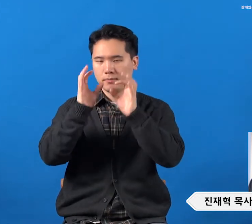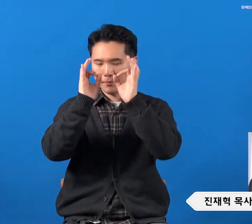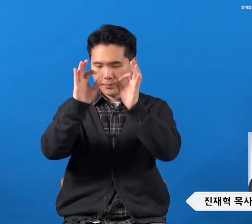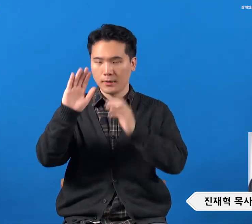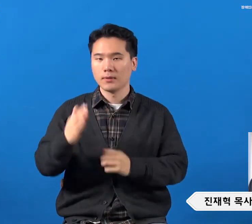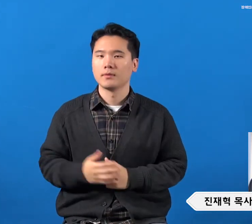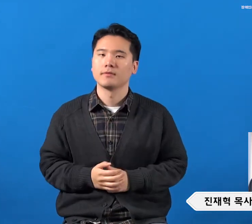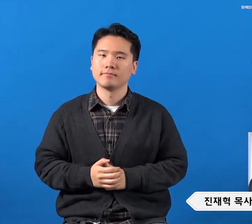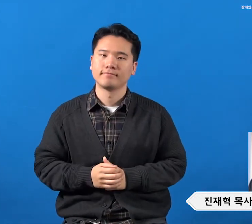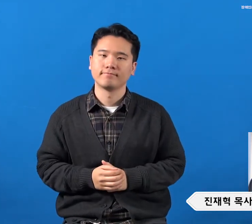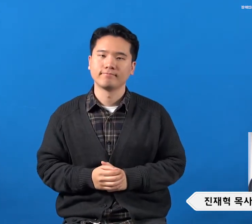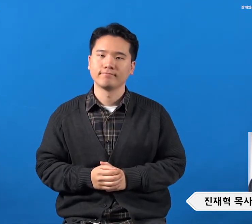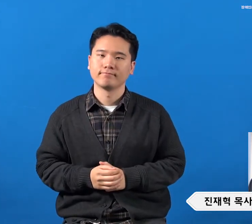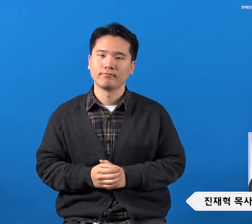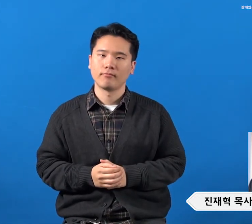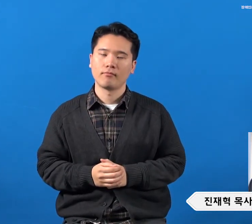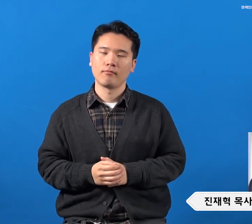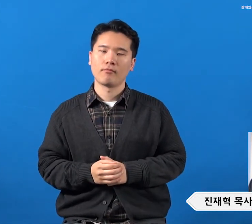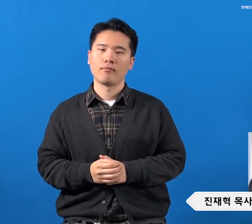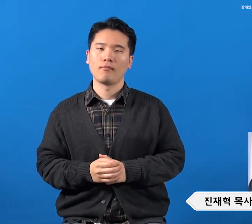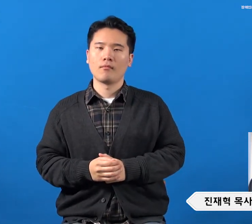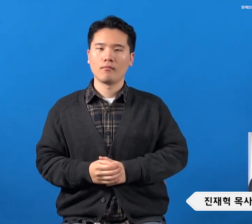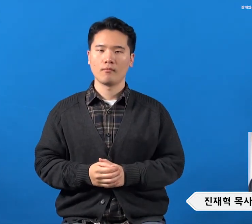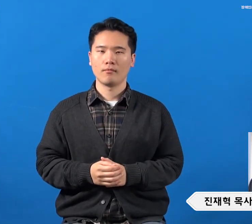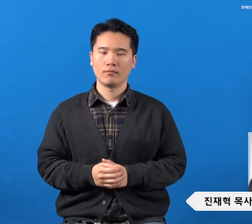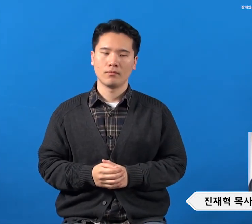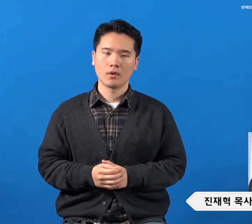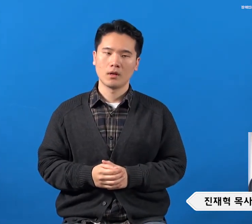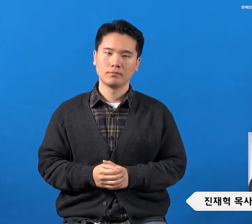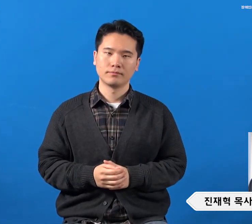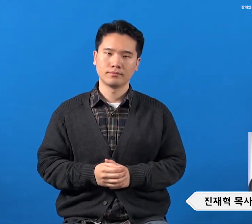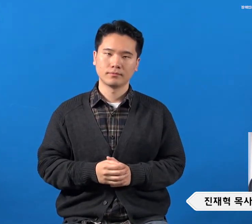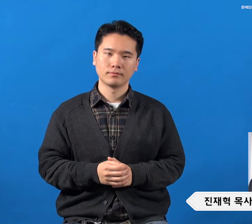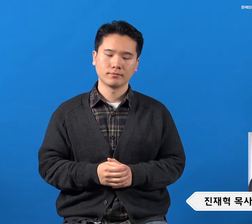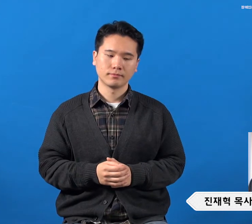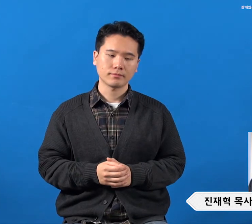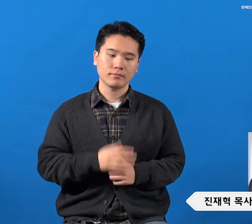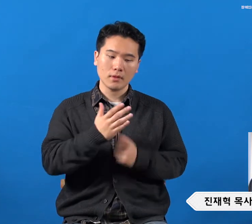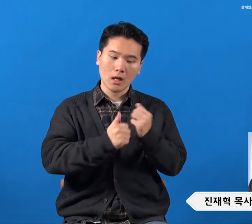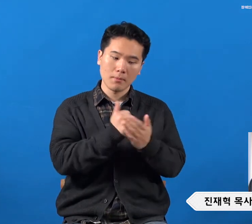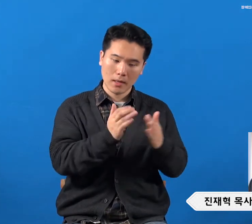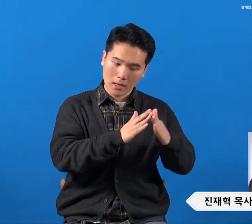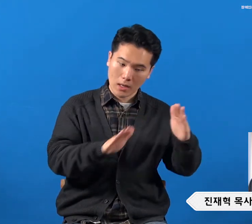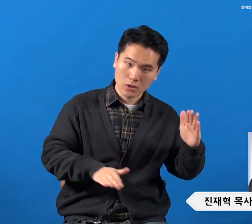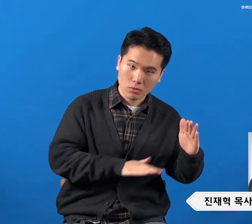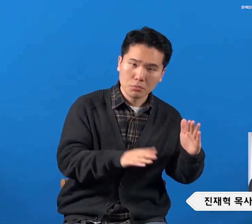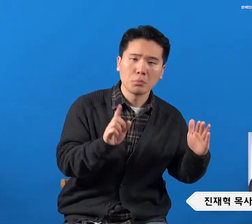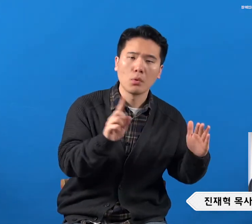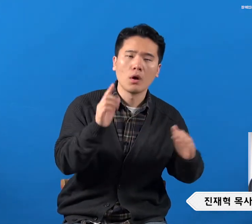있습니다. 성경적인 가정은 하나님의 축복의 통로입니다.